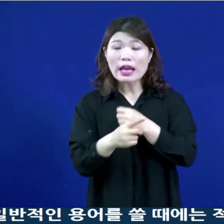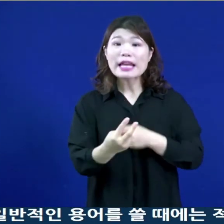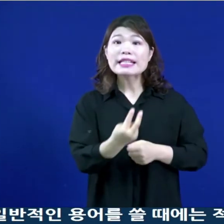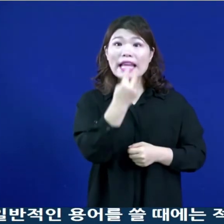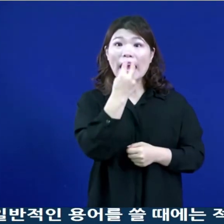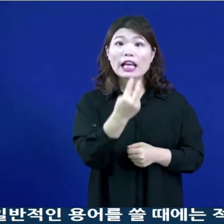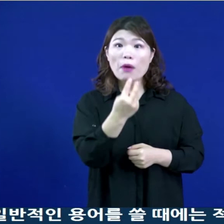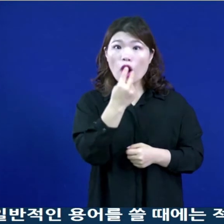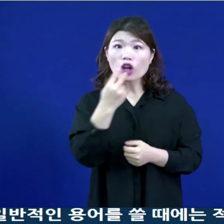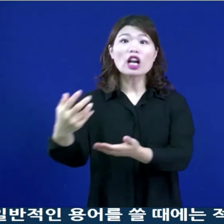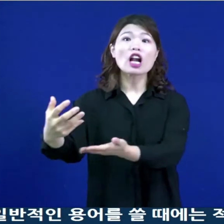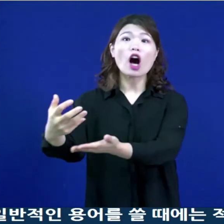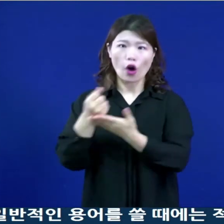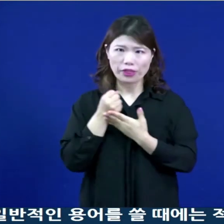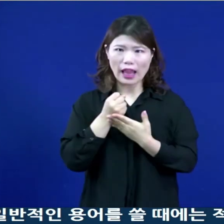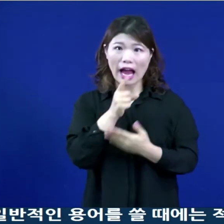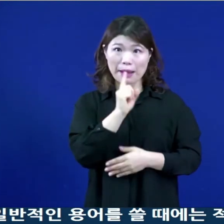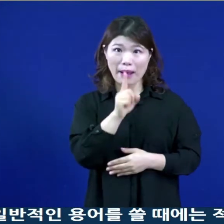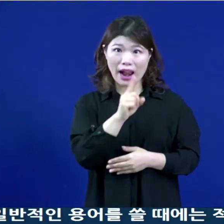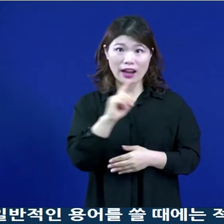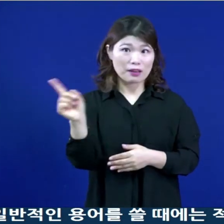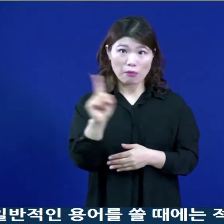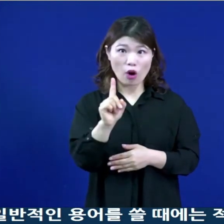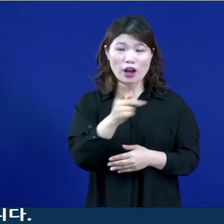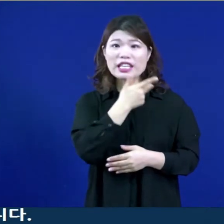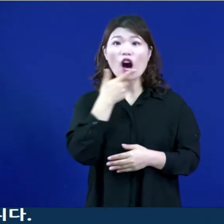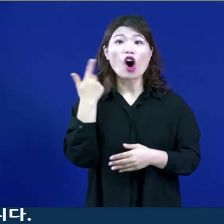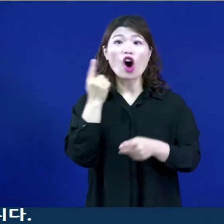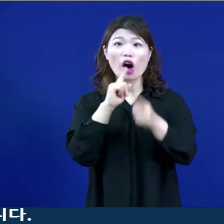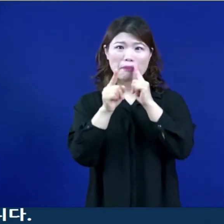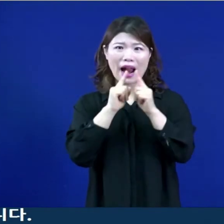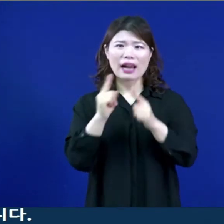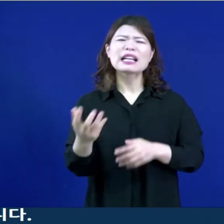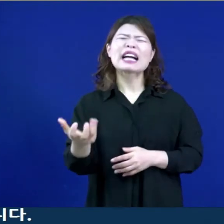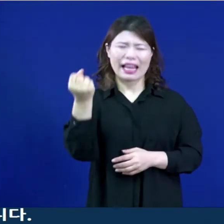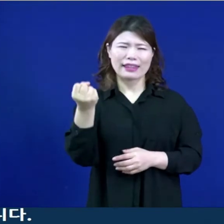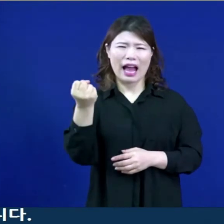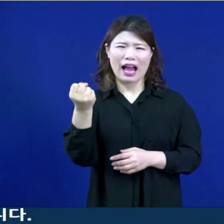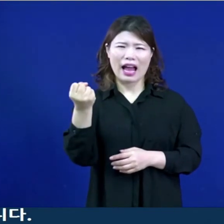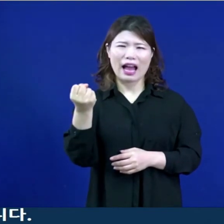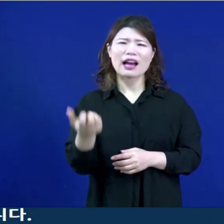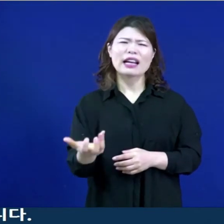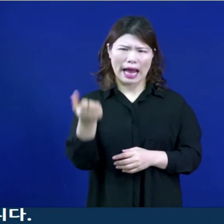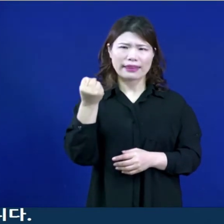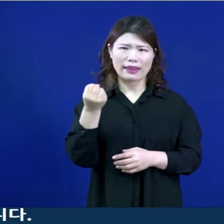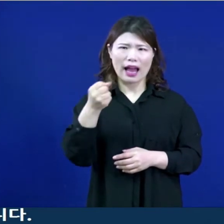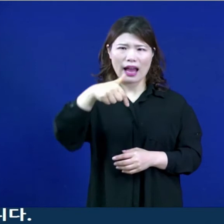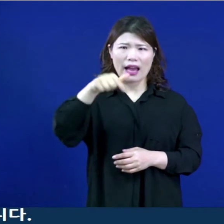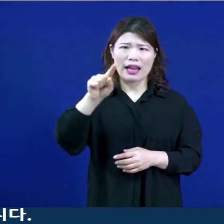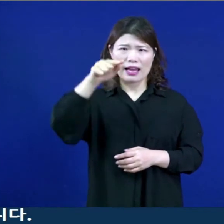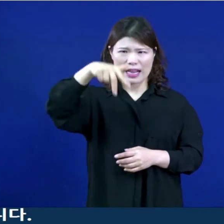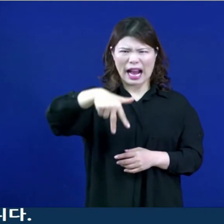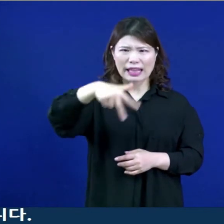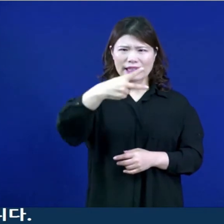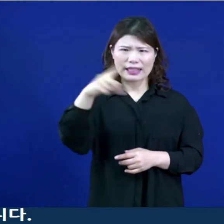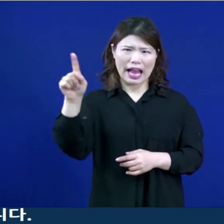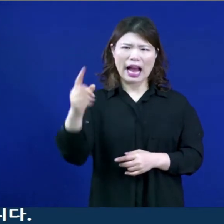일반적인 말입니다. 영어로 그냥 직역하면 have, 갖다, 지니다 이런 말이에요. 그걸 뭐